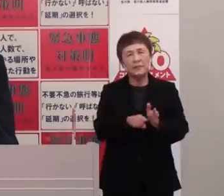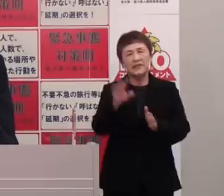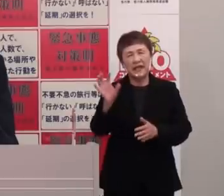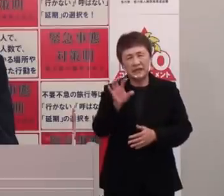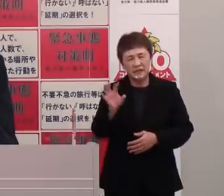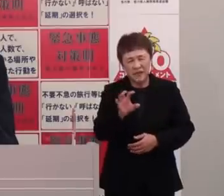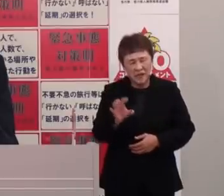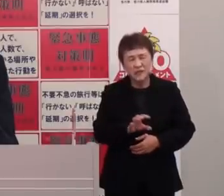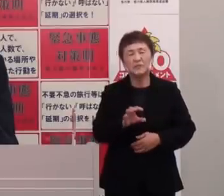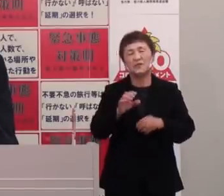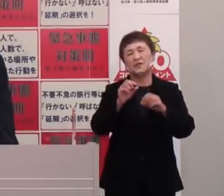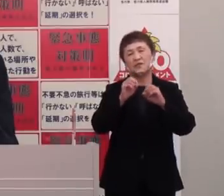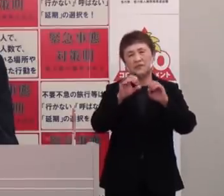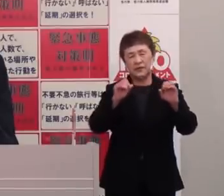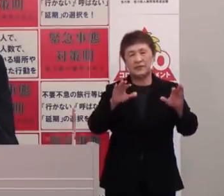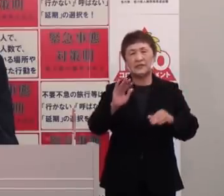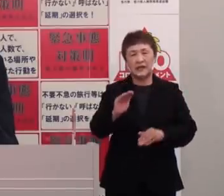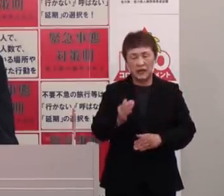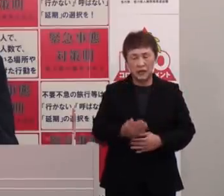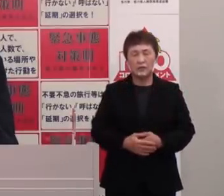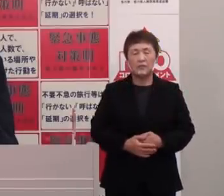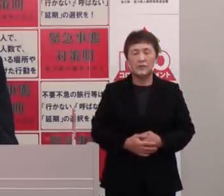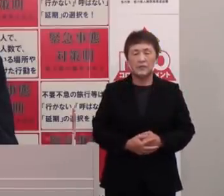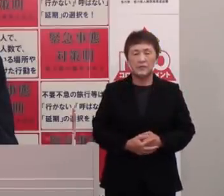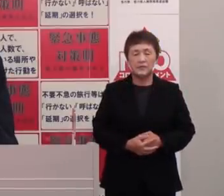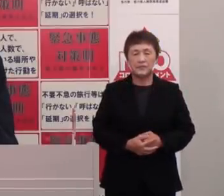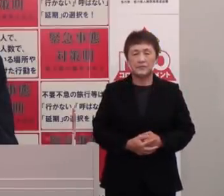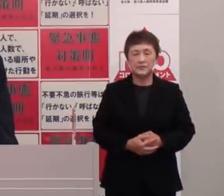何度も申し上げているところでありまして、